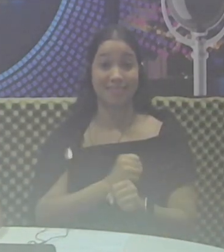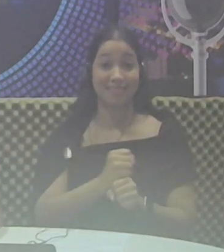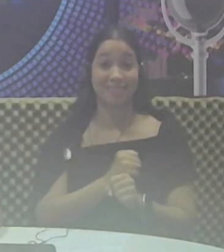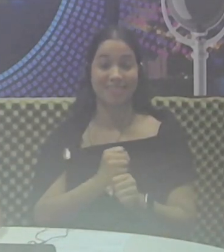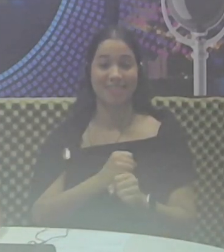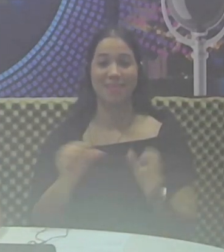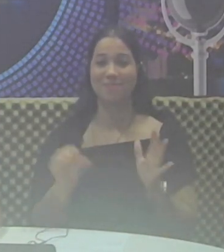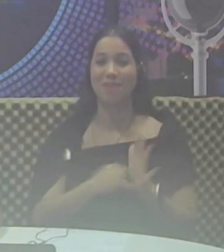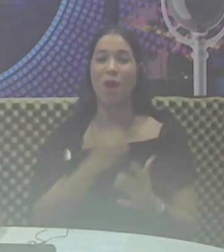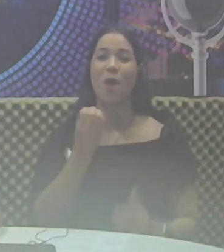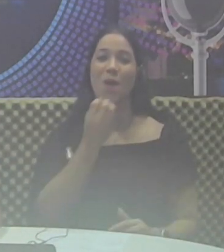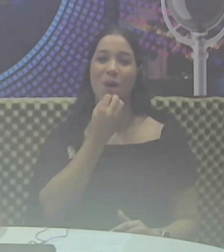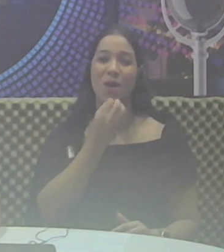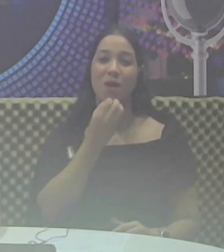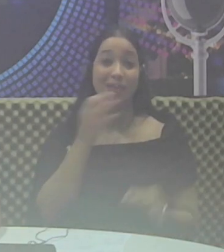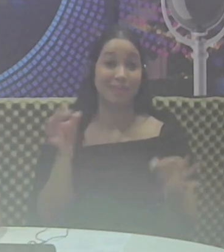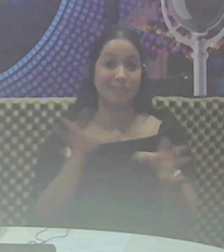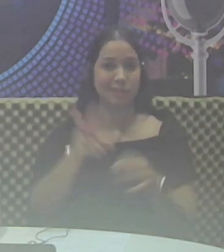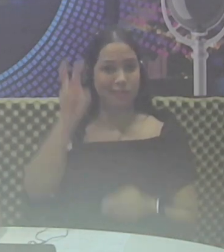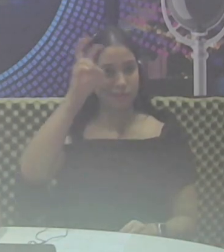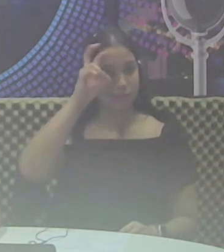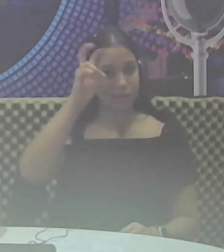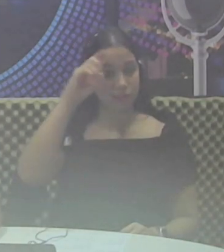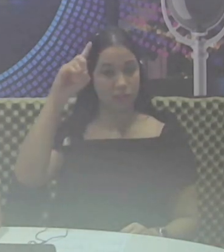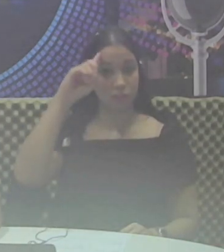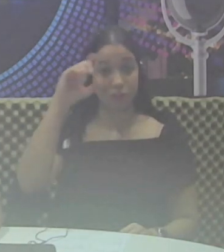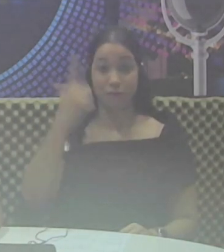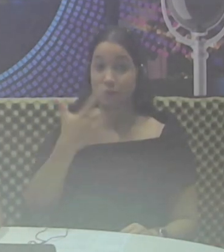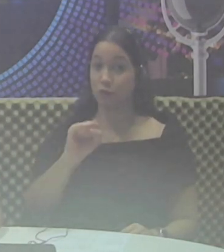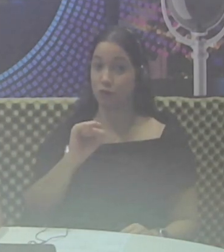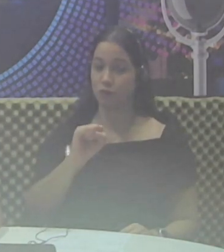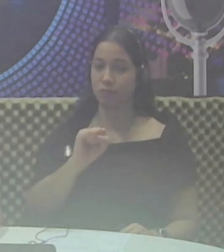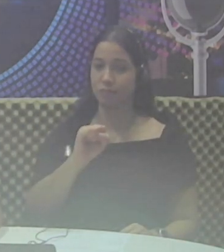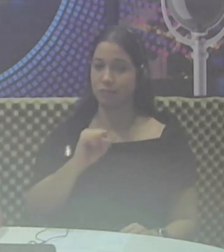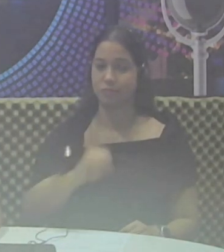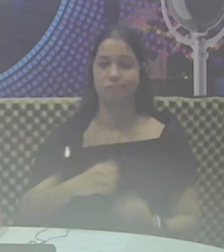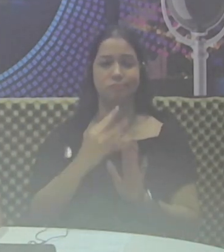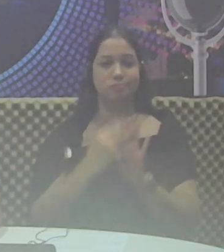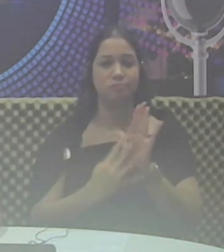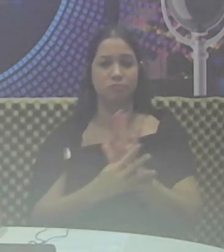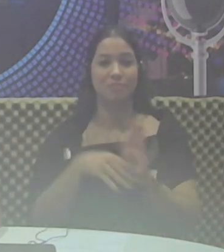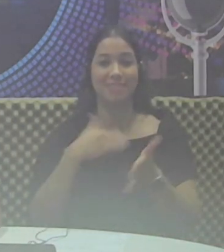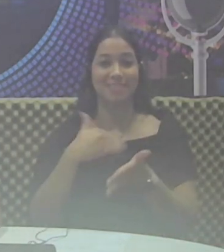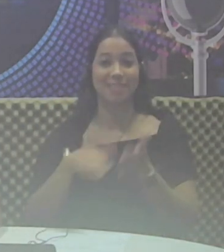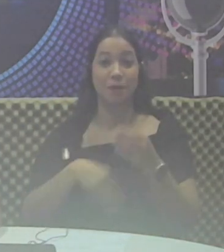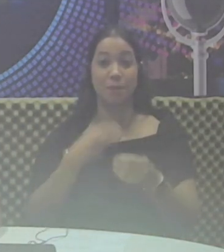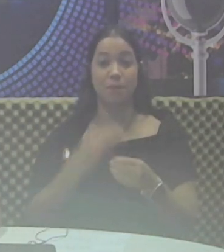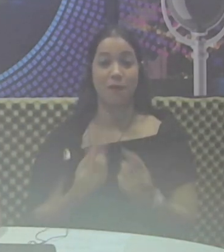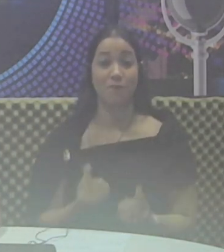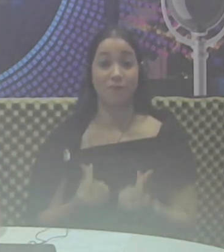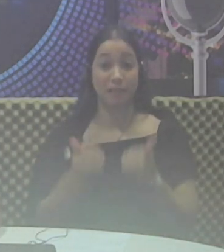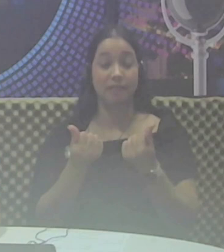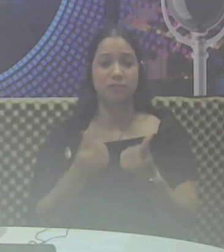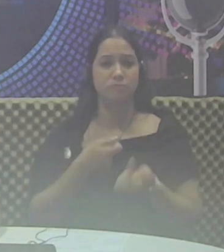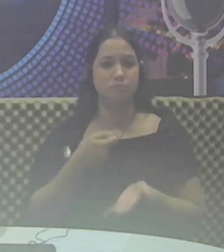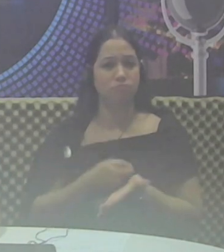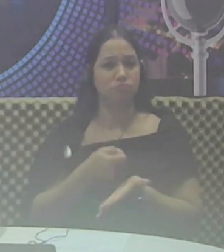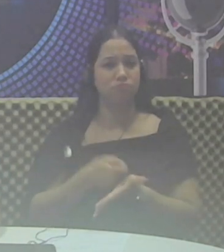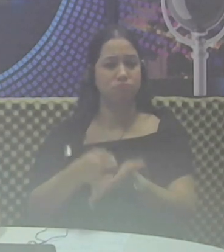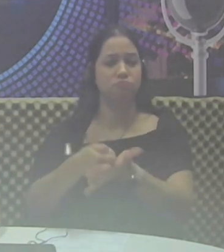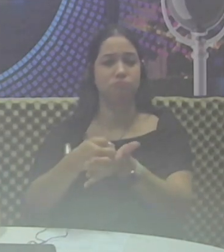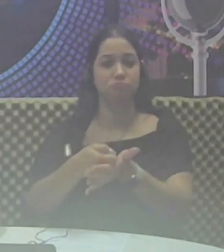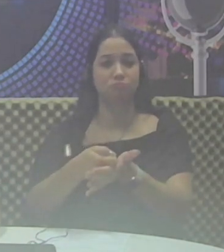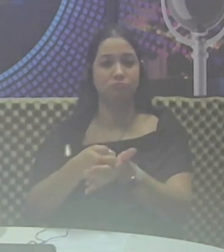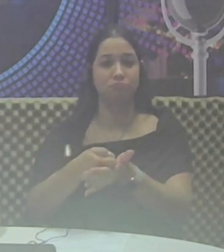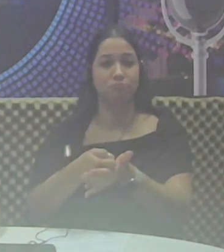primeira oportunidade termina nesta quinta-feira, dia 28. Conforme cronograma da Secretaria Municipal de Finanças, os pagamentos feitos em